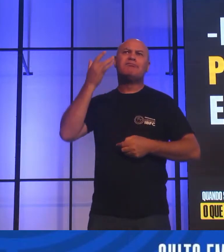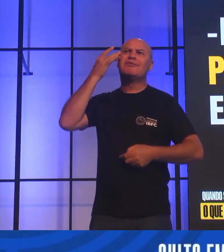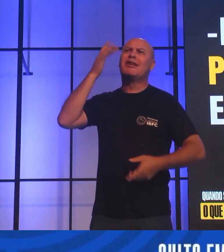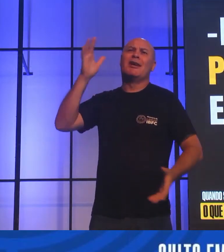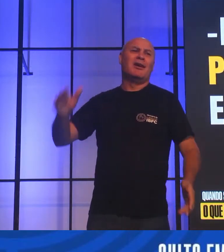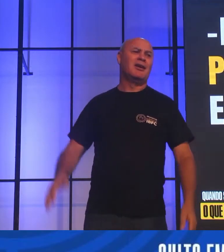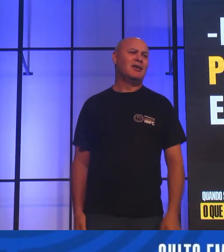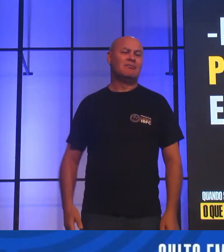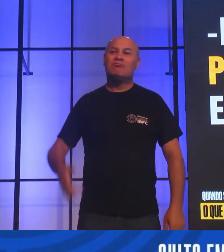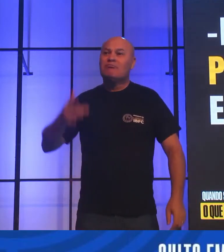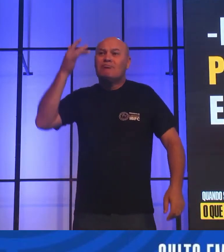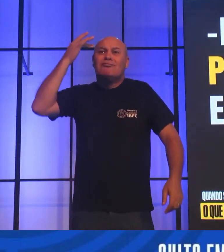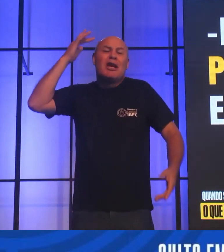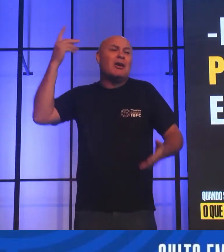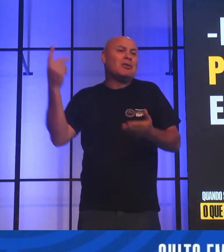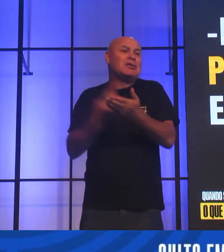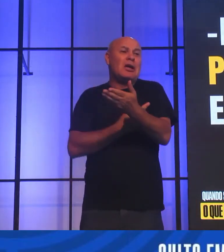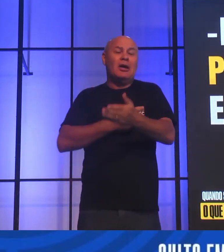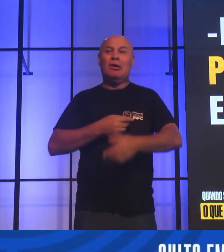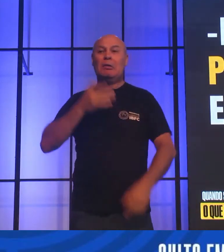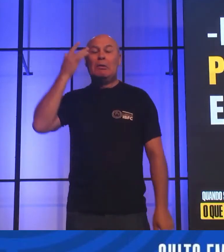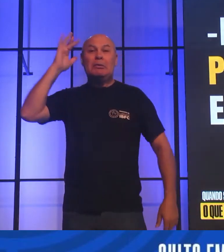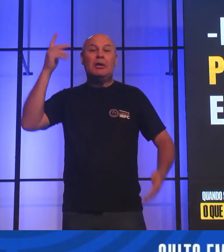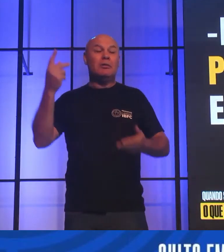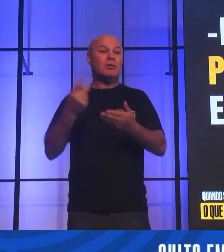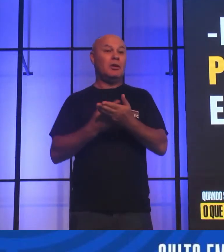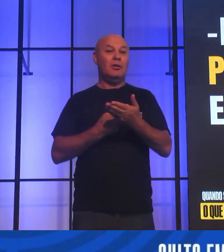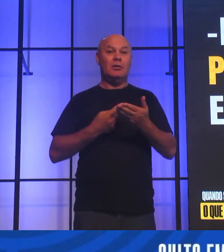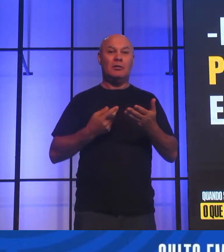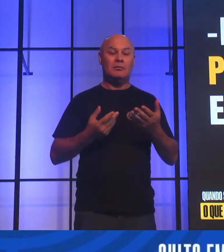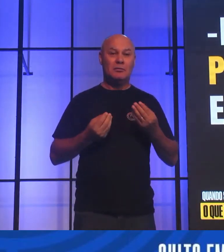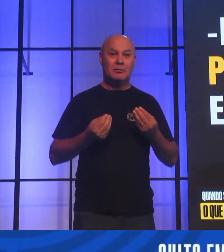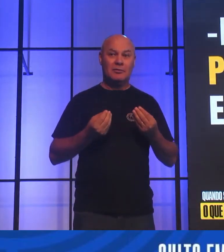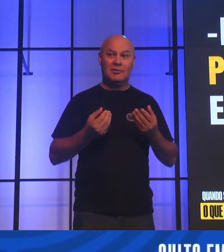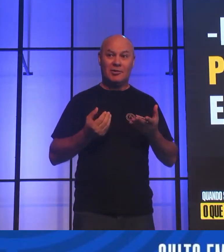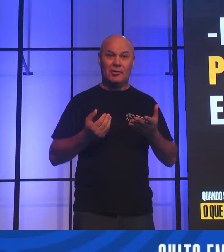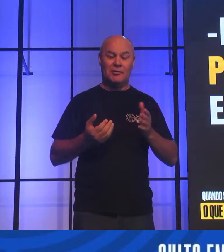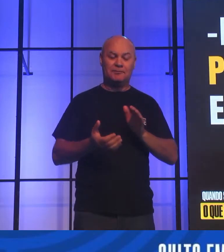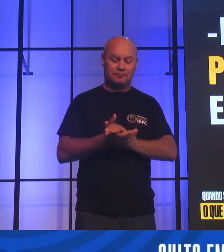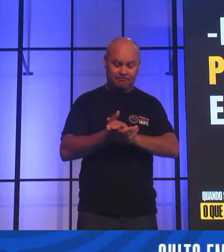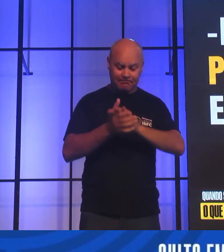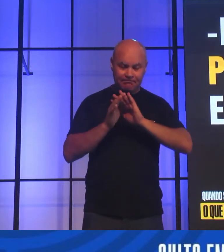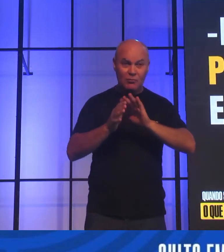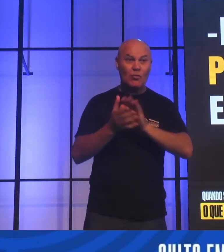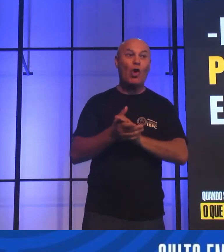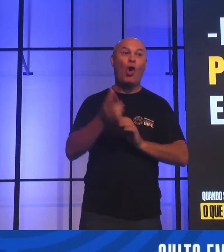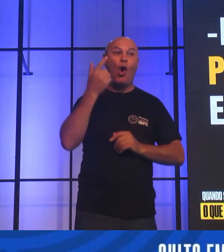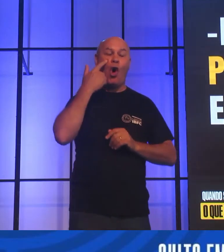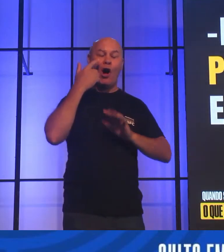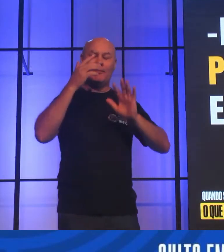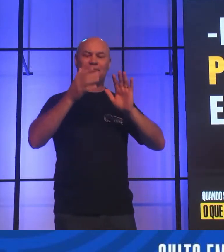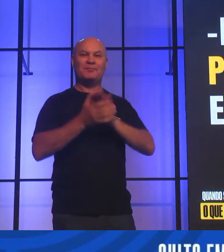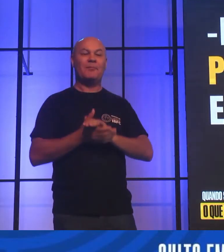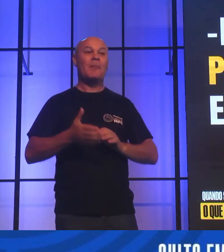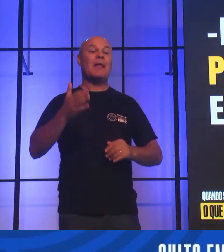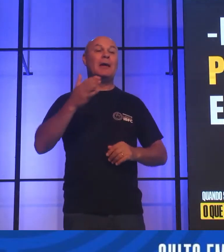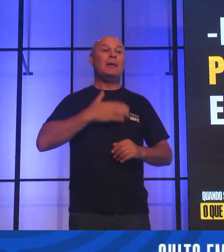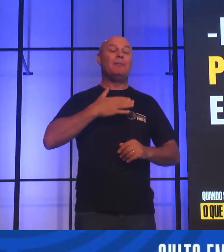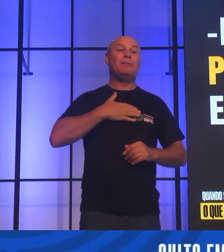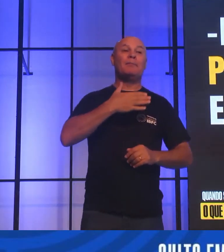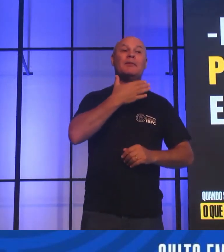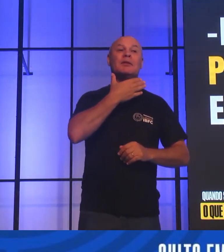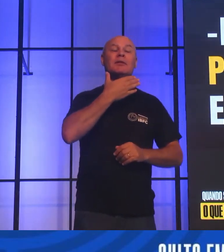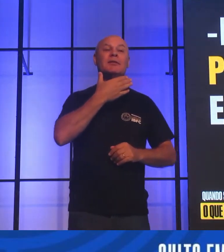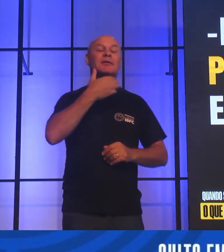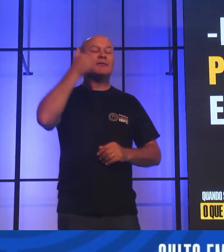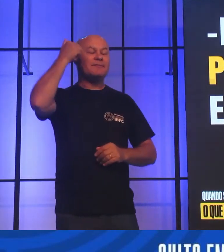Porque, gente, a minha esposa tem o hábito de tomar chá. Eu só tomo chá quando estou doente, mas